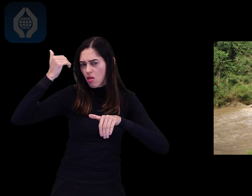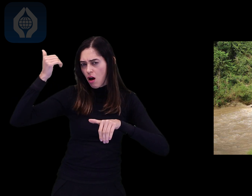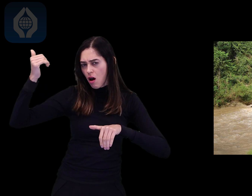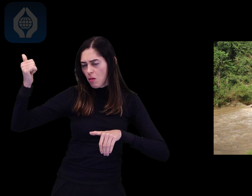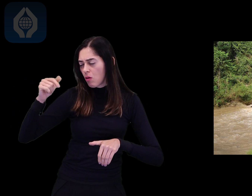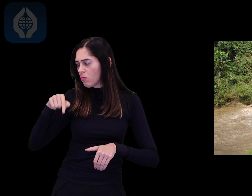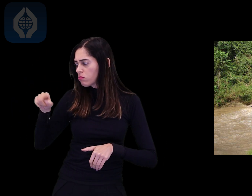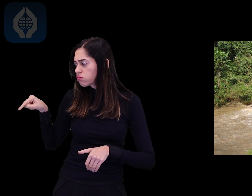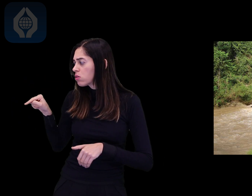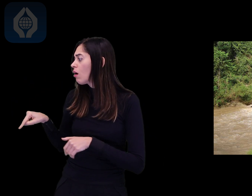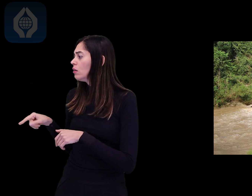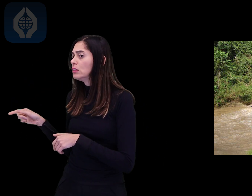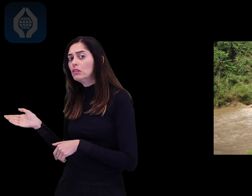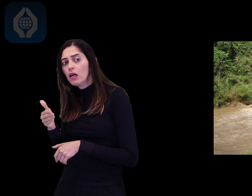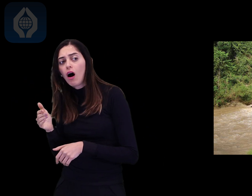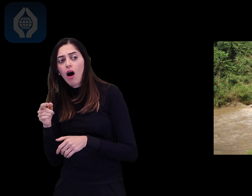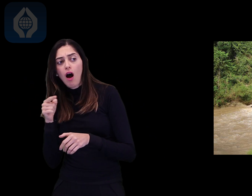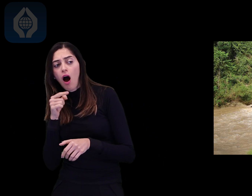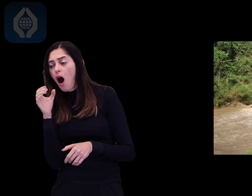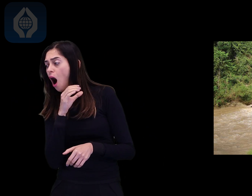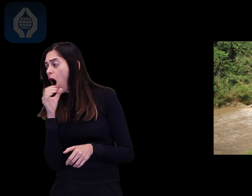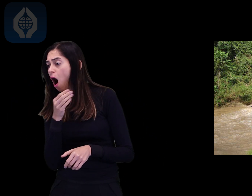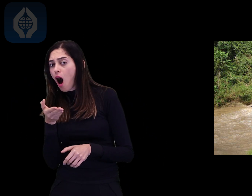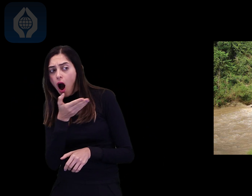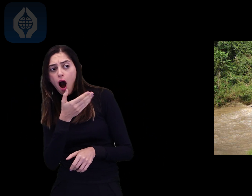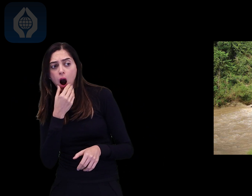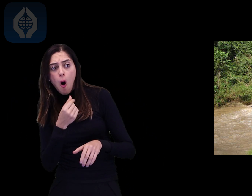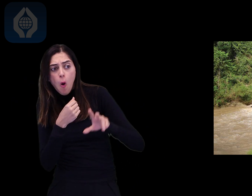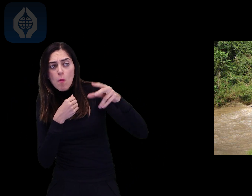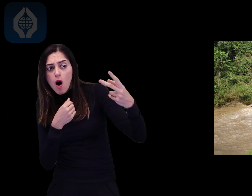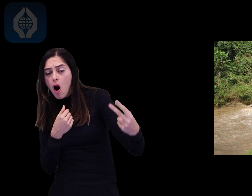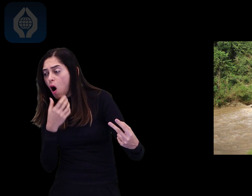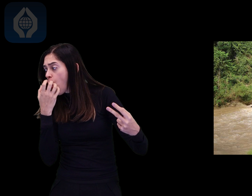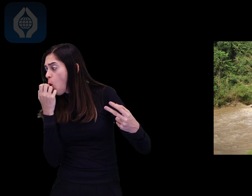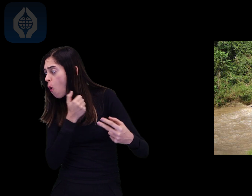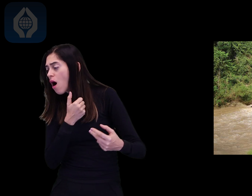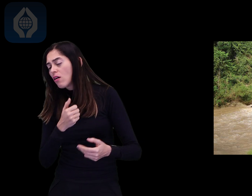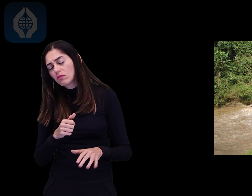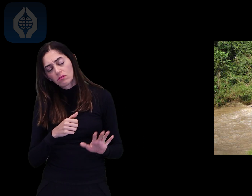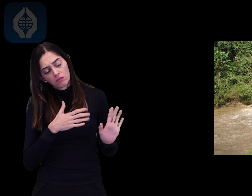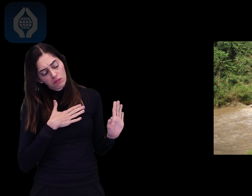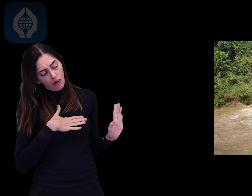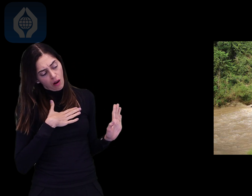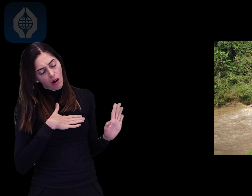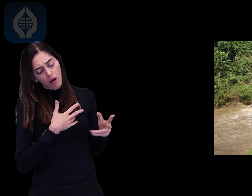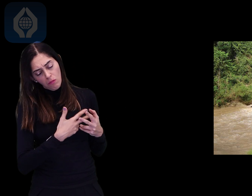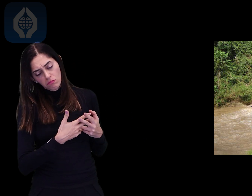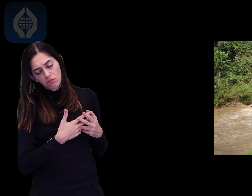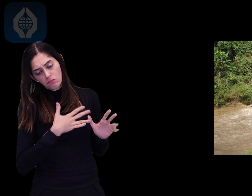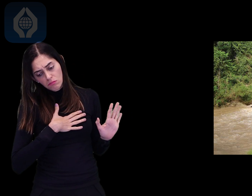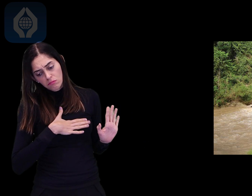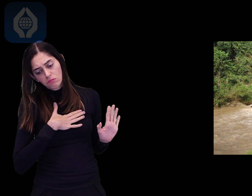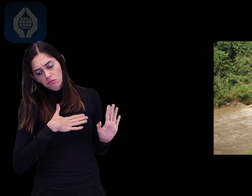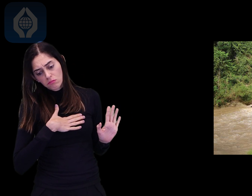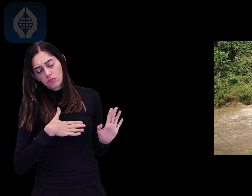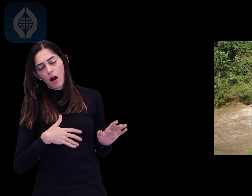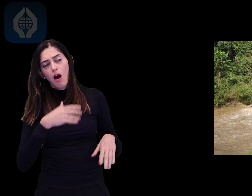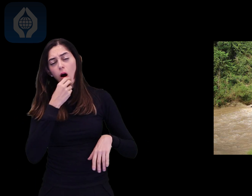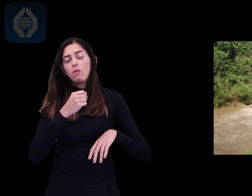nadador. As pessoas no barranco diziam a esse homem que se apressasse para socorrer o homem no rio, mas ele não se mexia e ficava